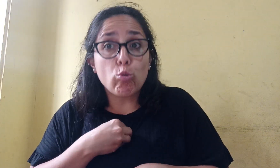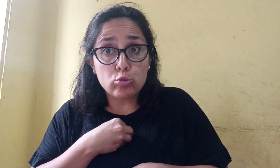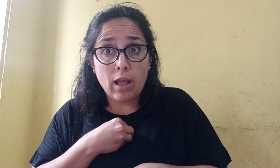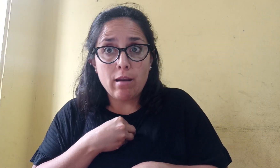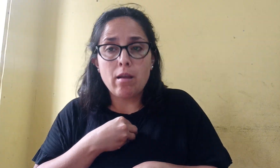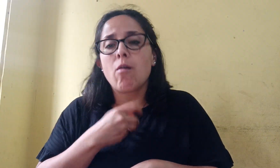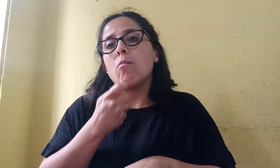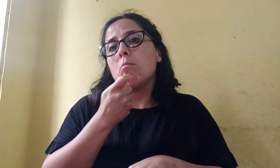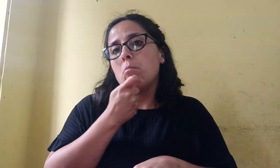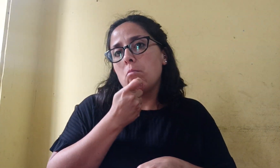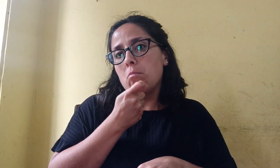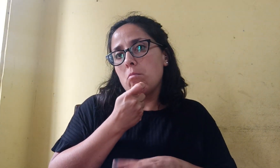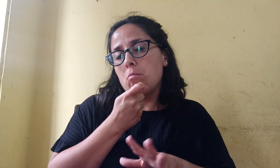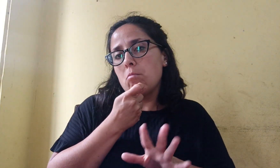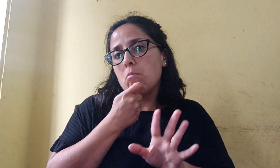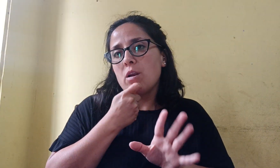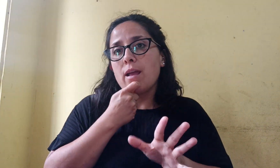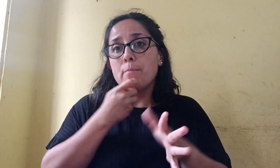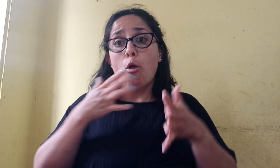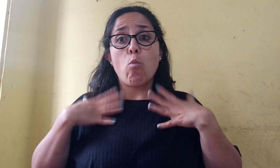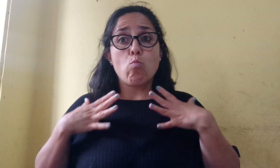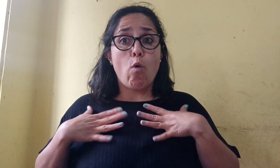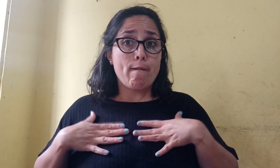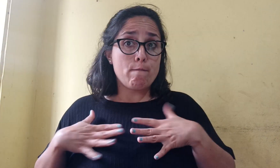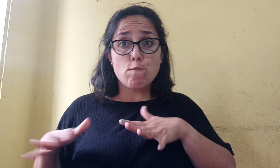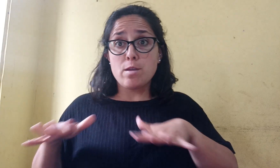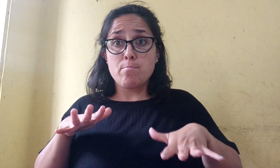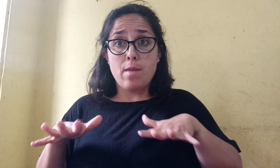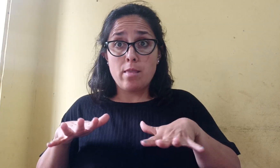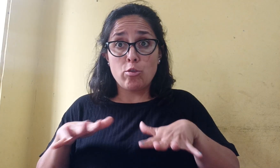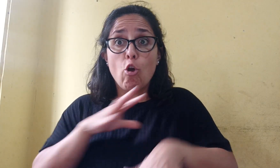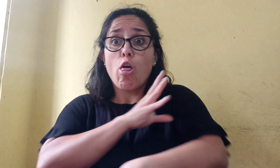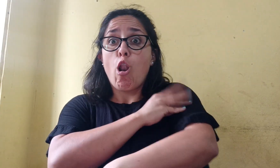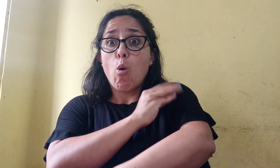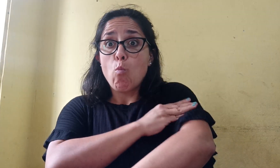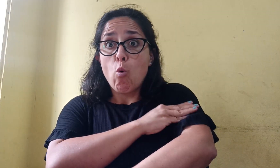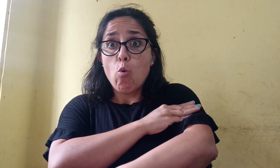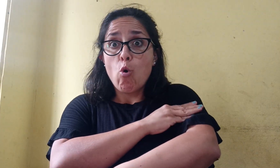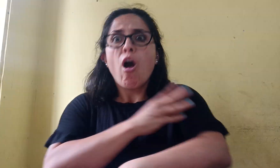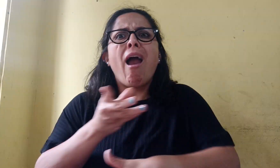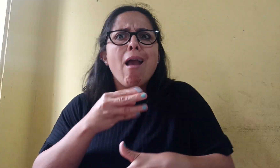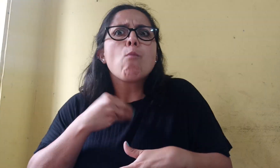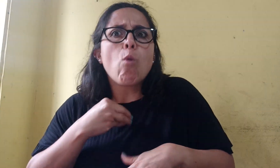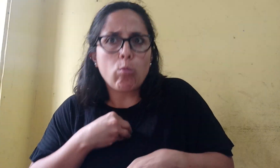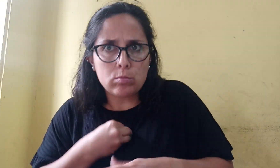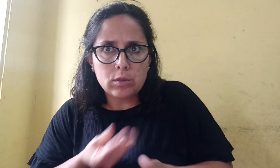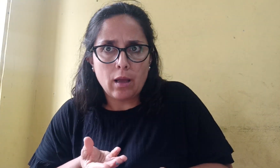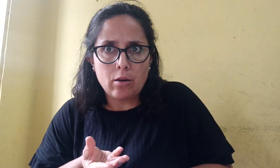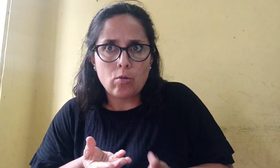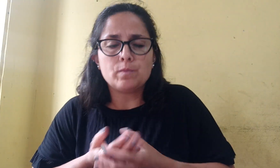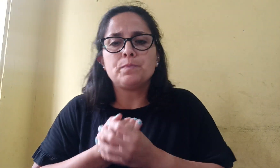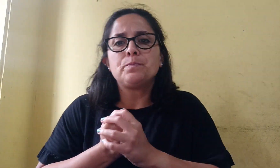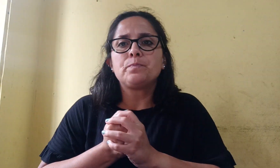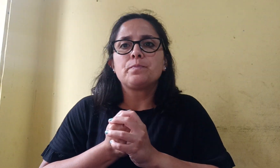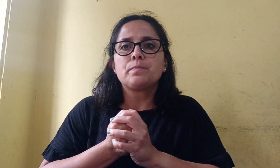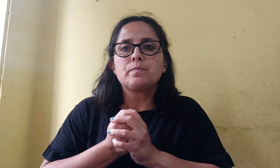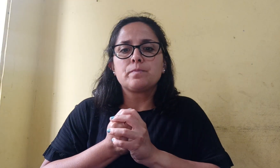movimiento esquelético, digamos, el movimiento de los músculos esqueléticos es el movimiento voluntario, ¿sí? El sistema